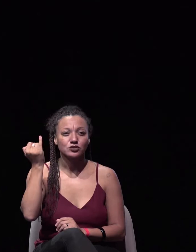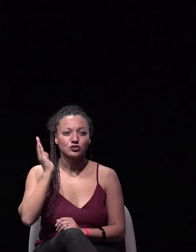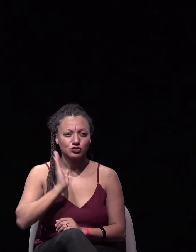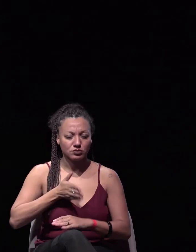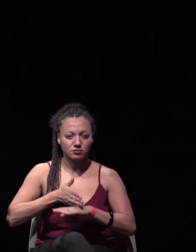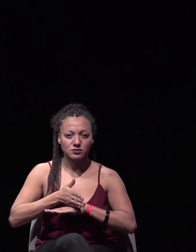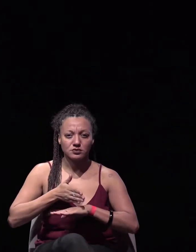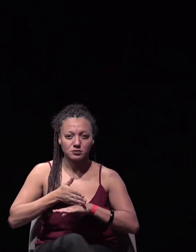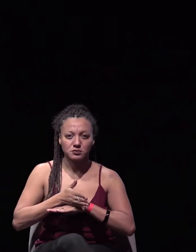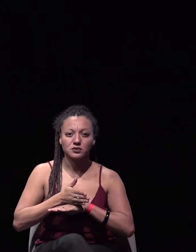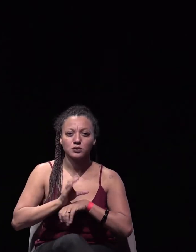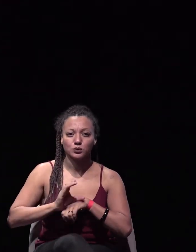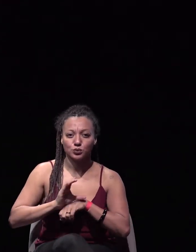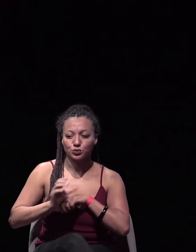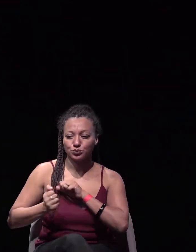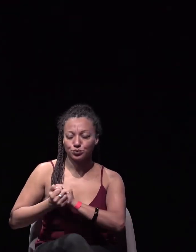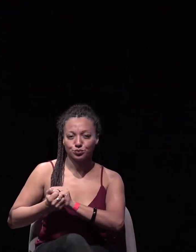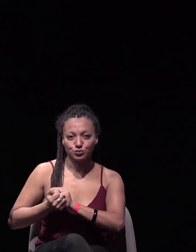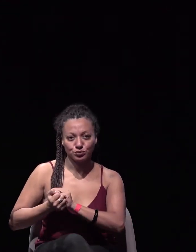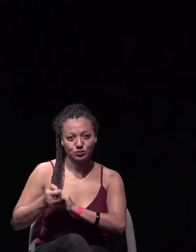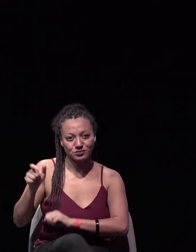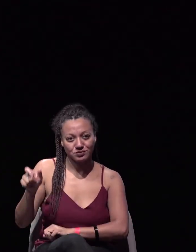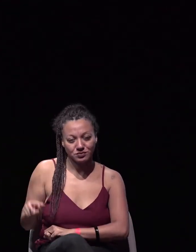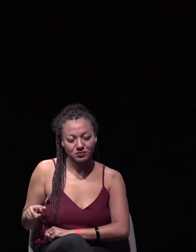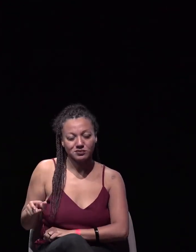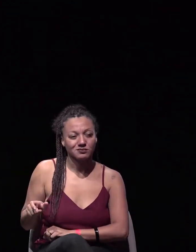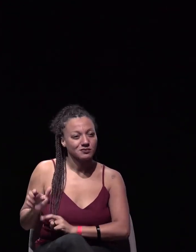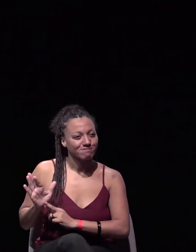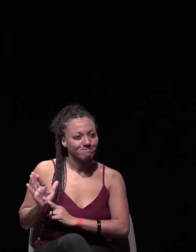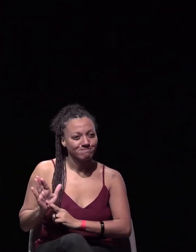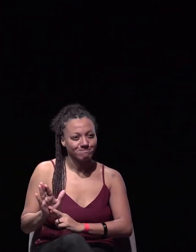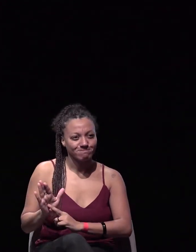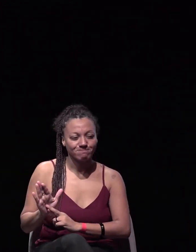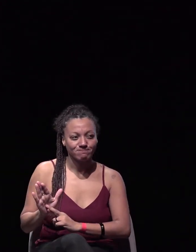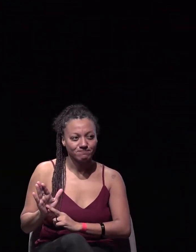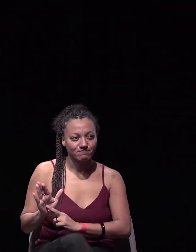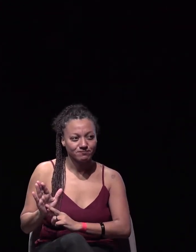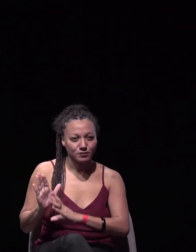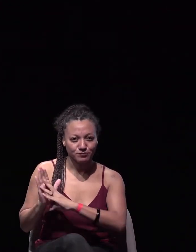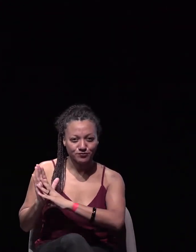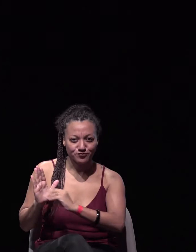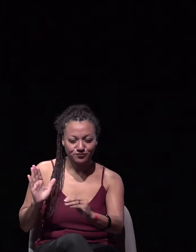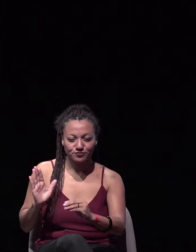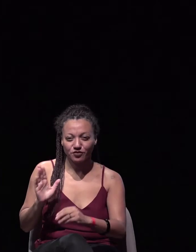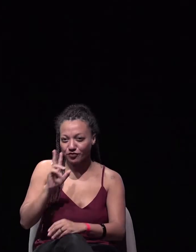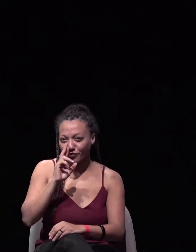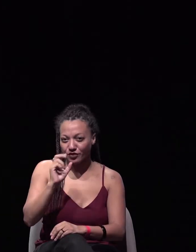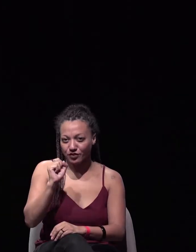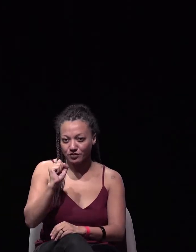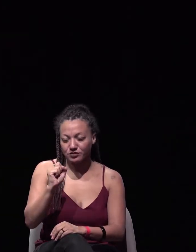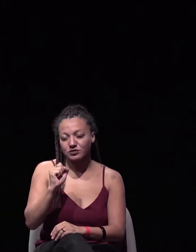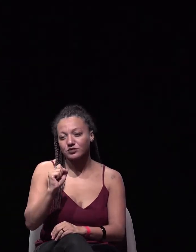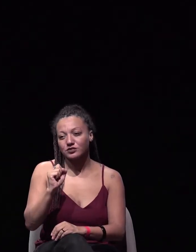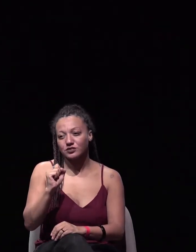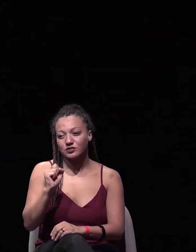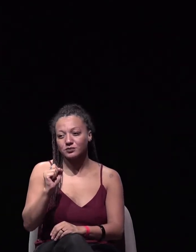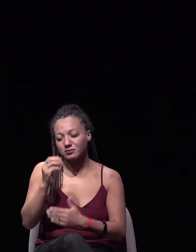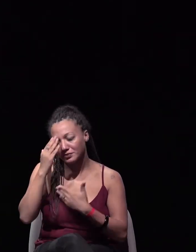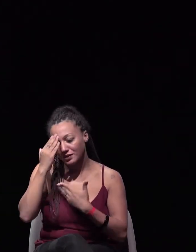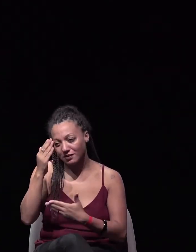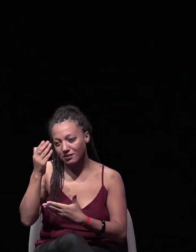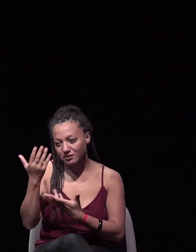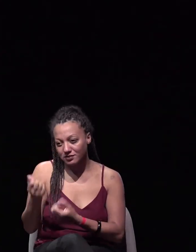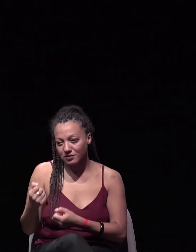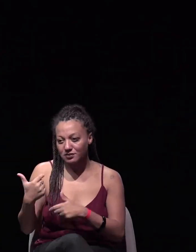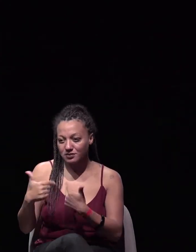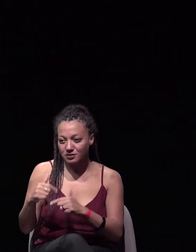de alguns cursos com ela e é uma referência, né? E reconhecer quem abriu as portas para a gente. Então, Renata, muito obrigada.